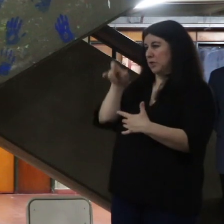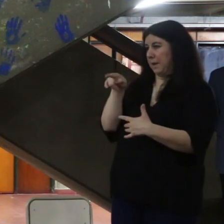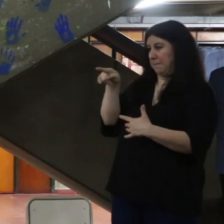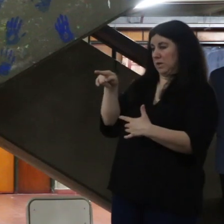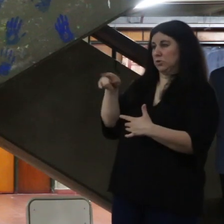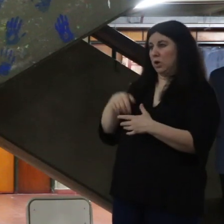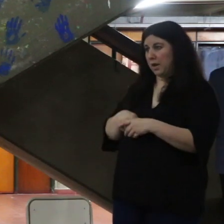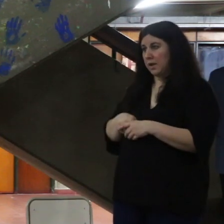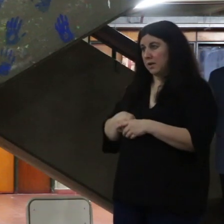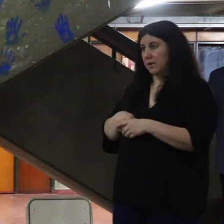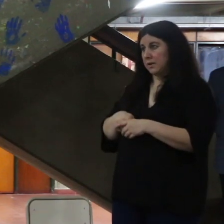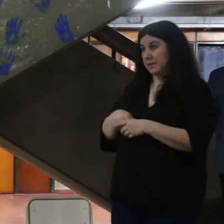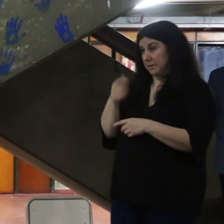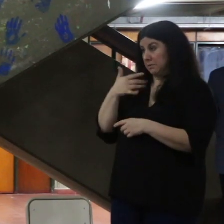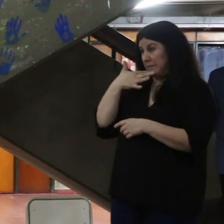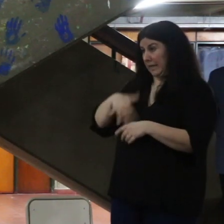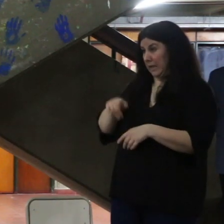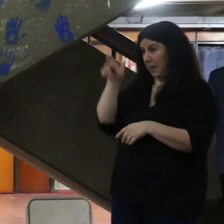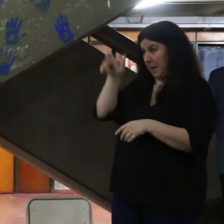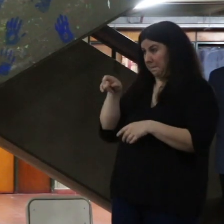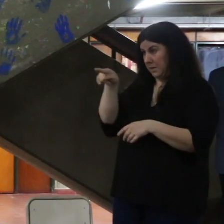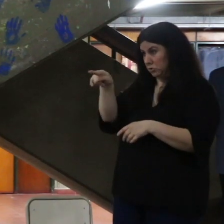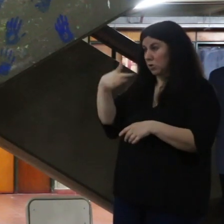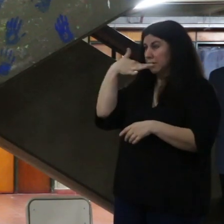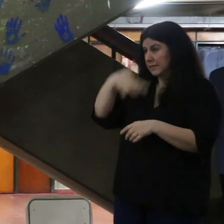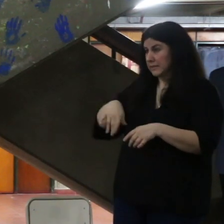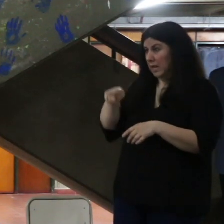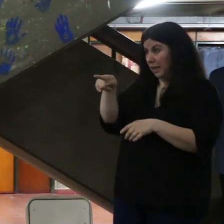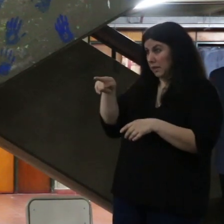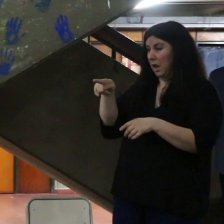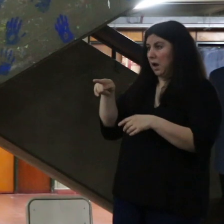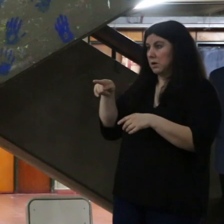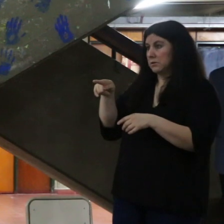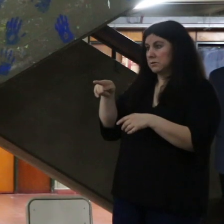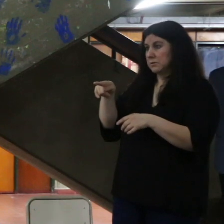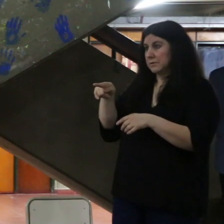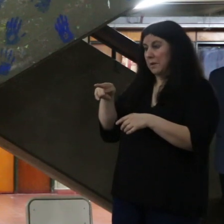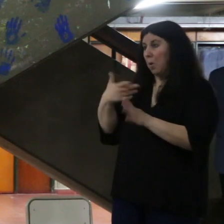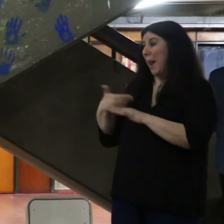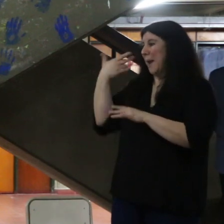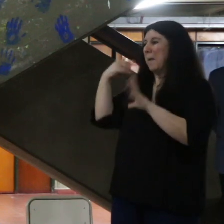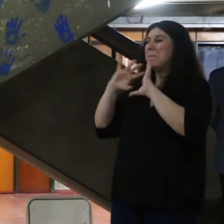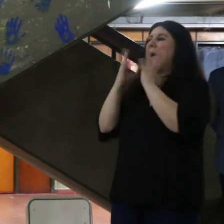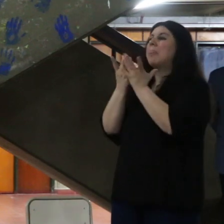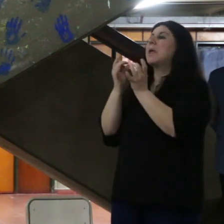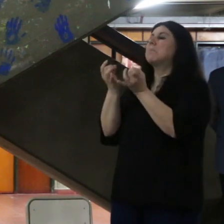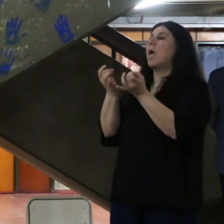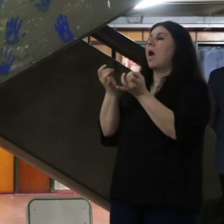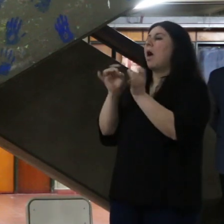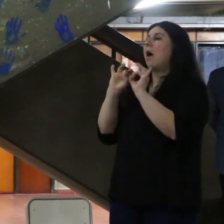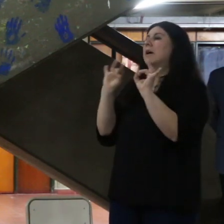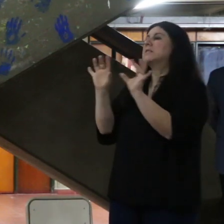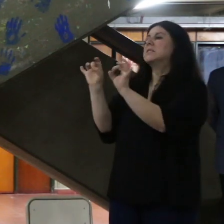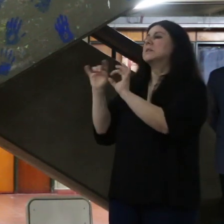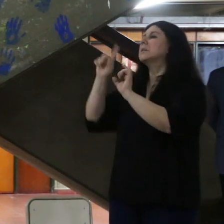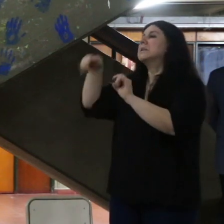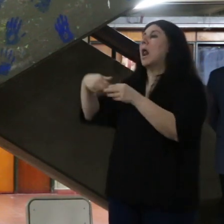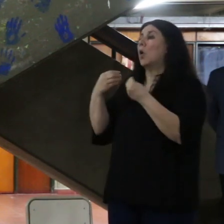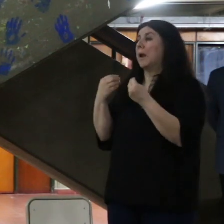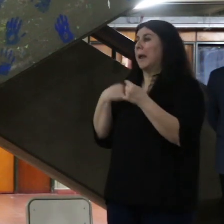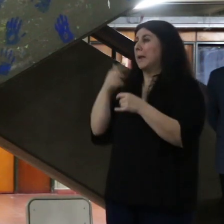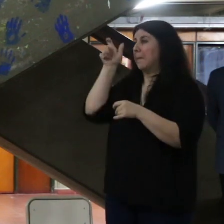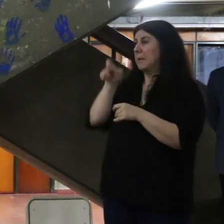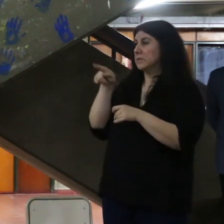pandemia, es entender al otro y a la otra como una amenaza. Eso lo trae el